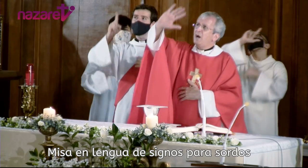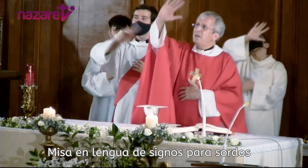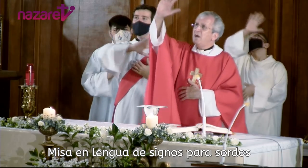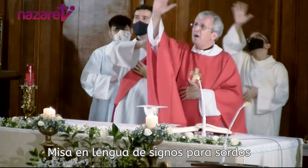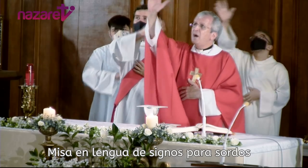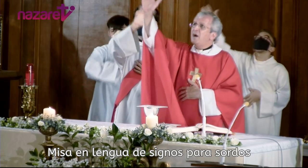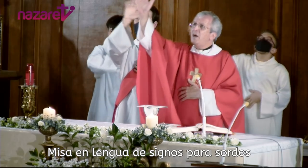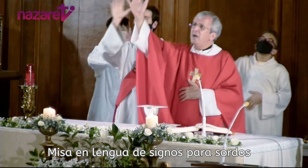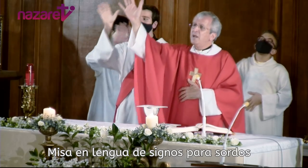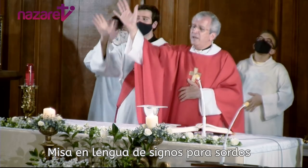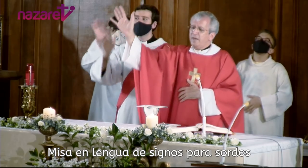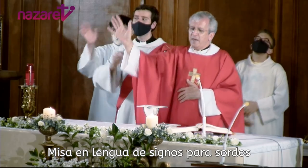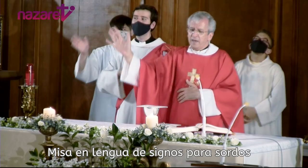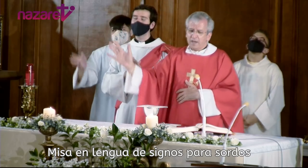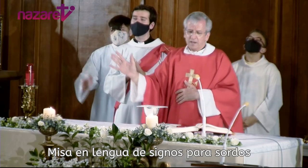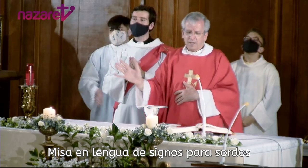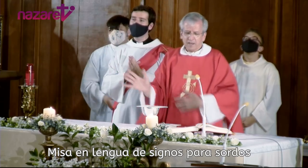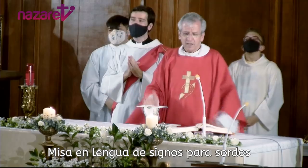hosanna en el